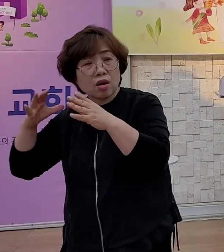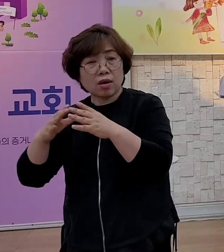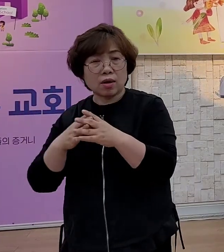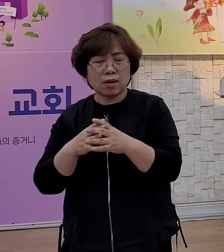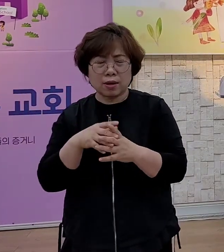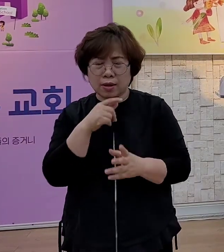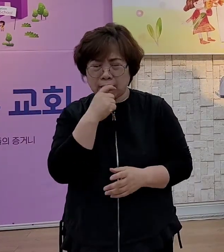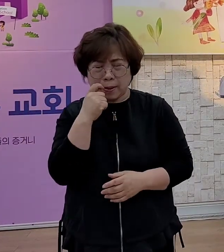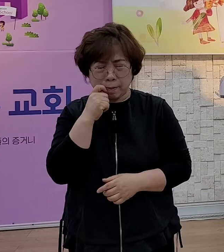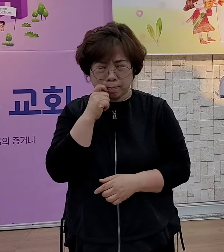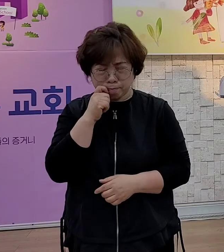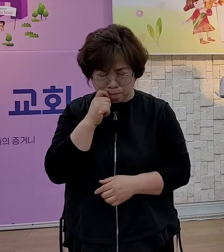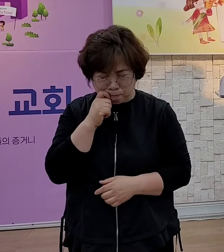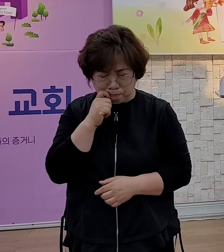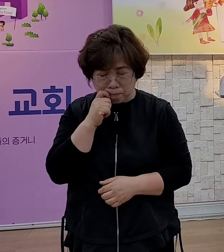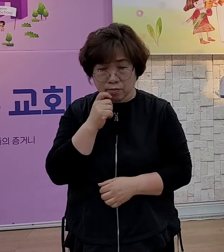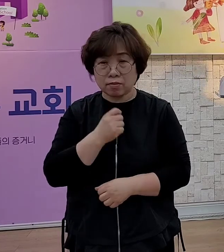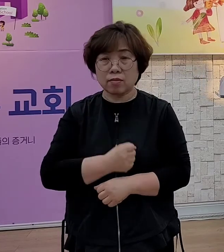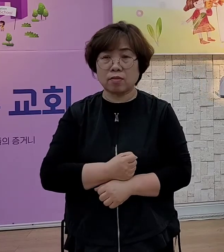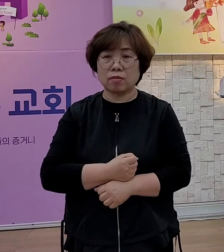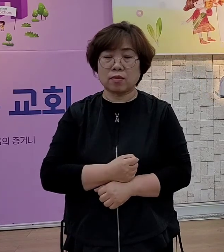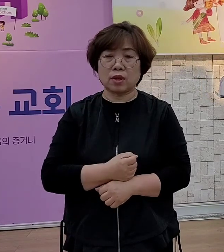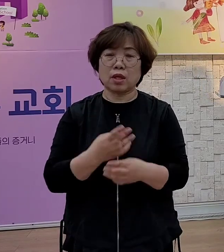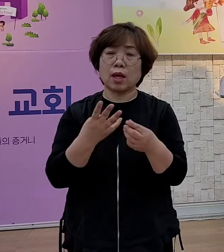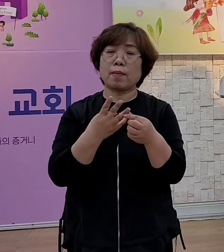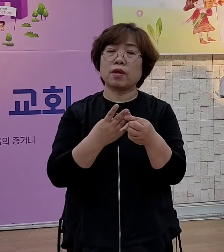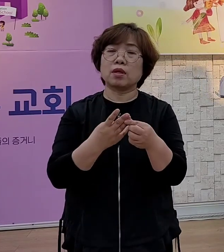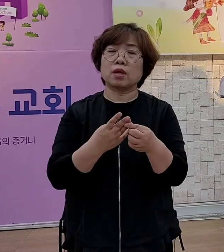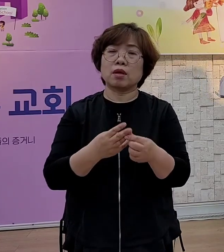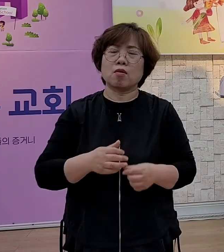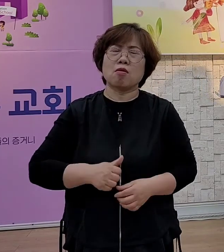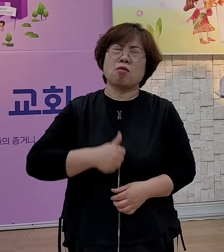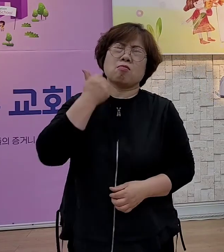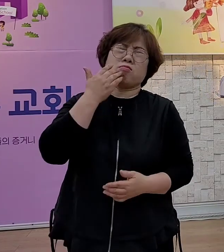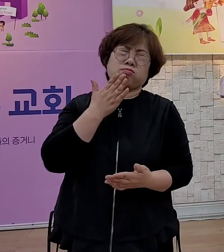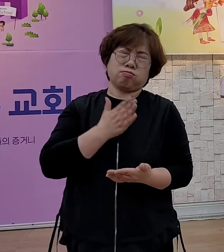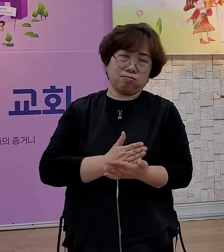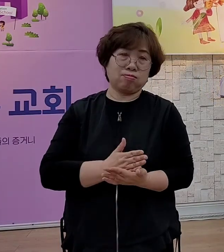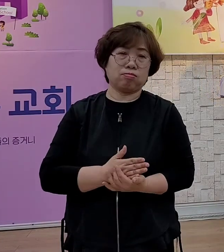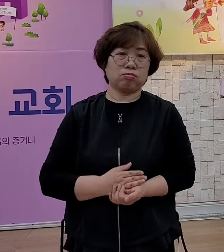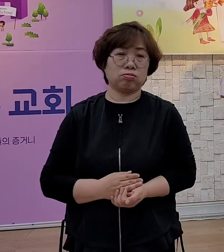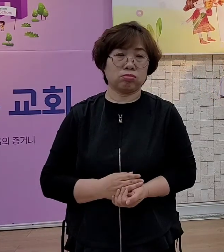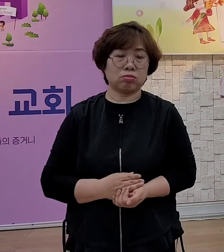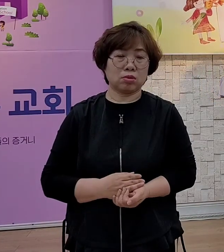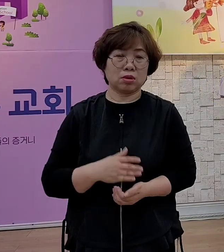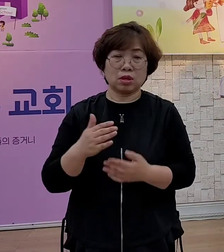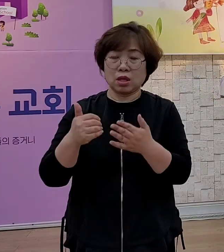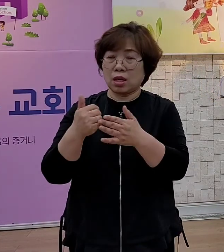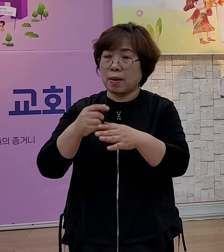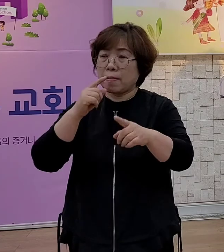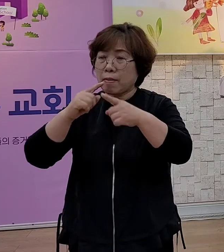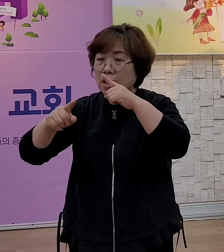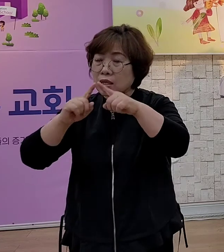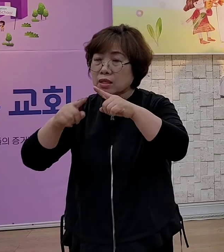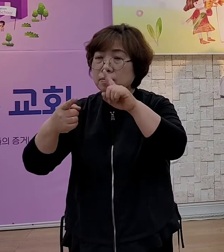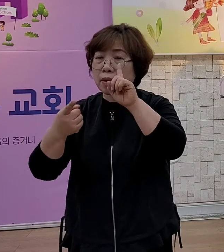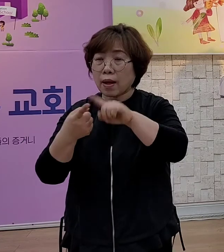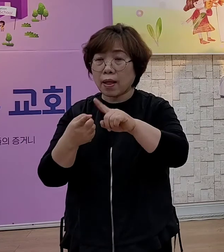입술을 팍 깨물고, 그 다음에 세 번째는 뭐라 했어요? 성내지 말라는 말은 그 하나님의 말씀합니다.